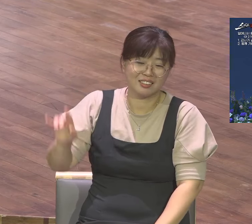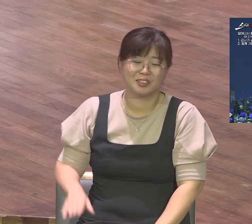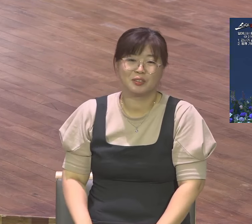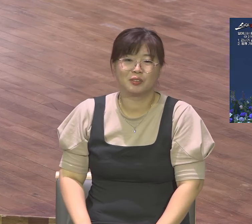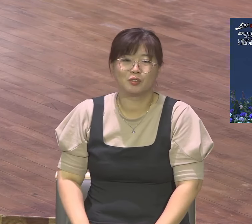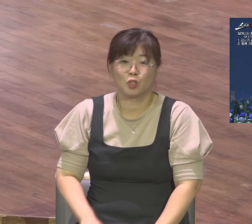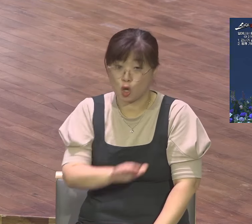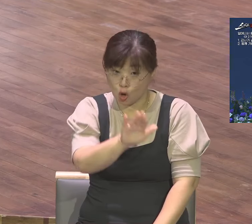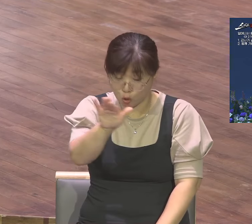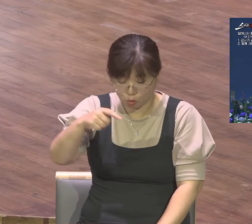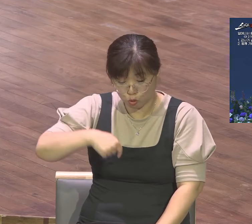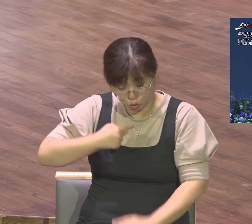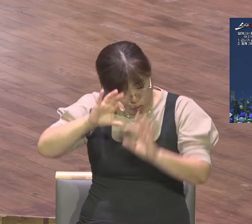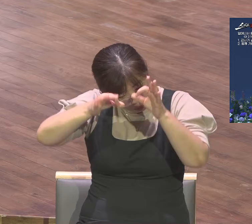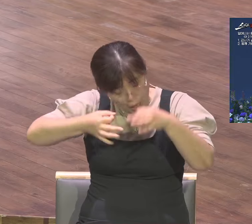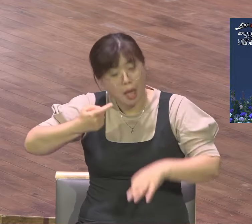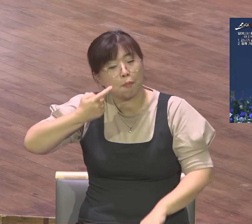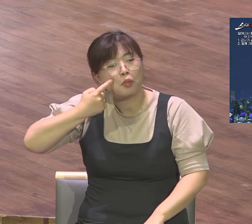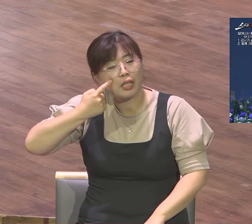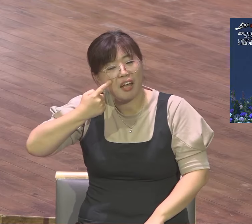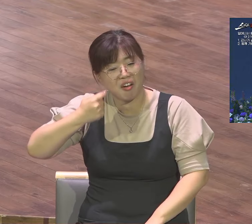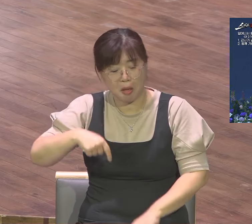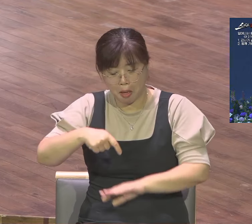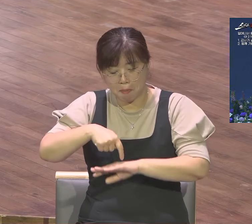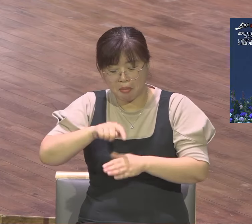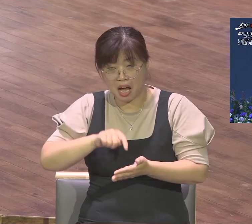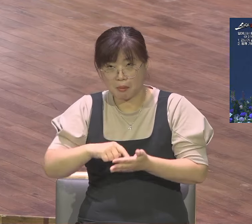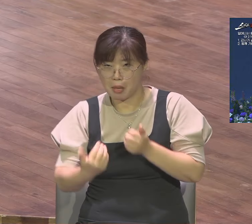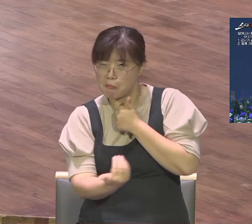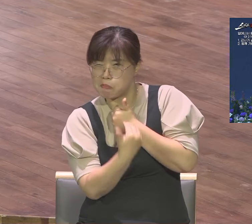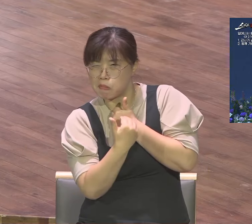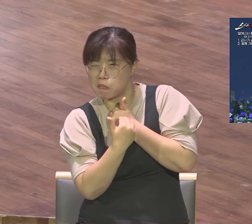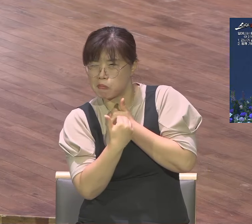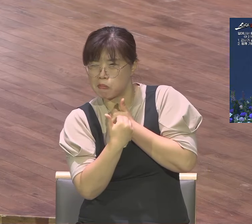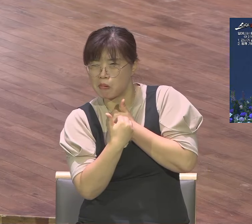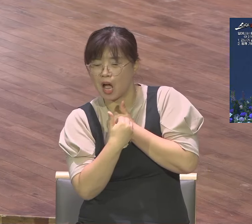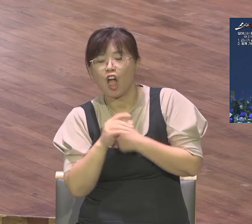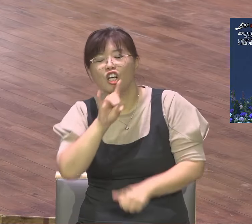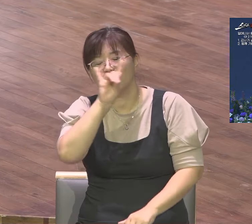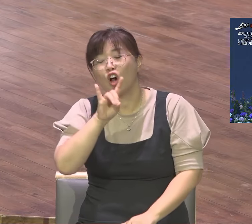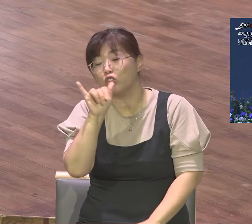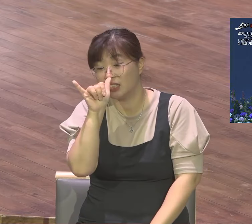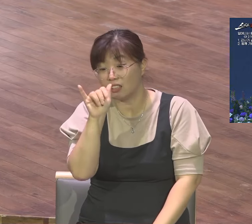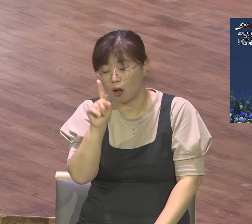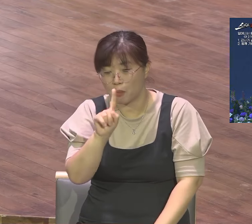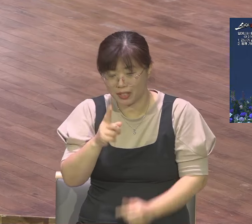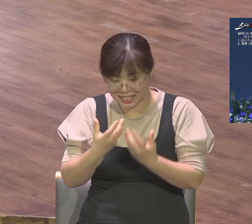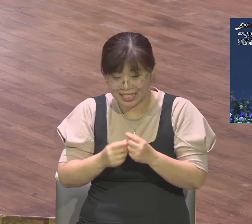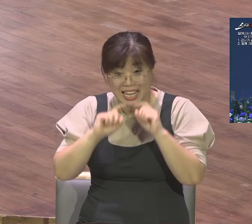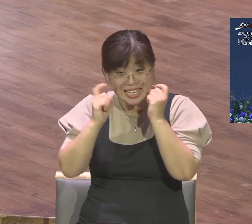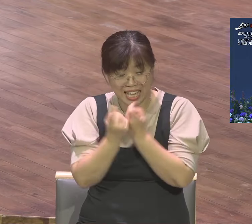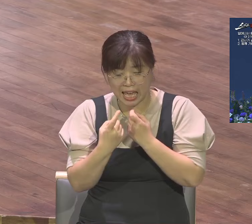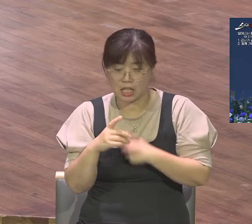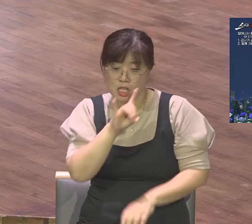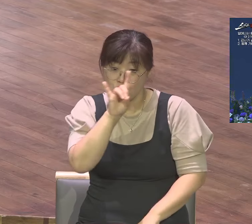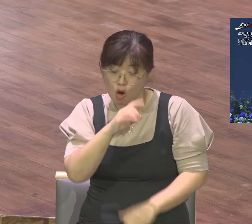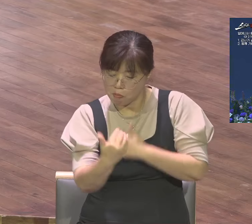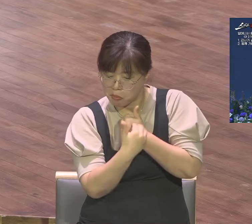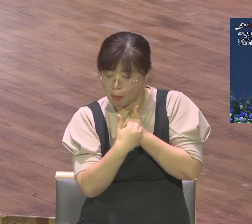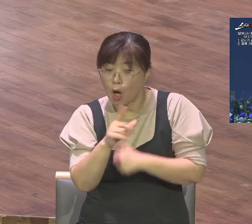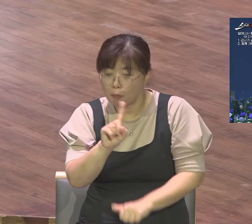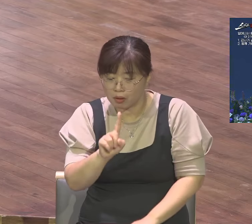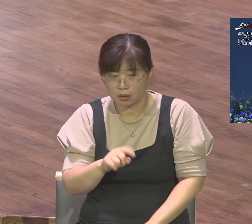그리고 많은 성도들을 괴롭히는 것들이 바로 열등감 비교식입니다. 여러분 속에 열등의식, 이